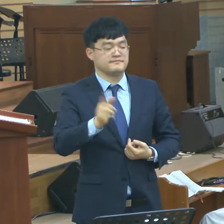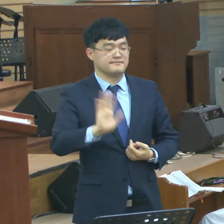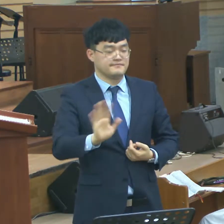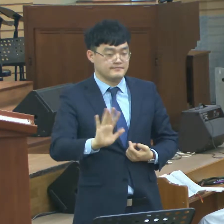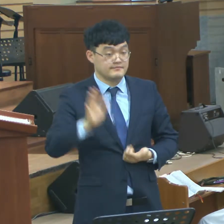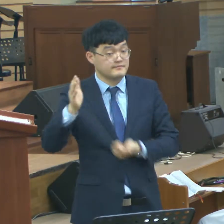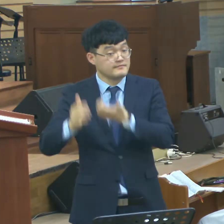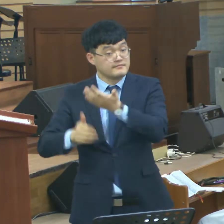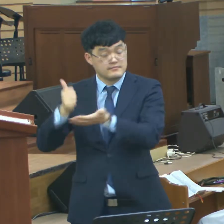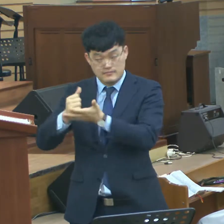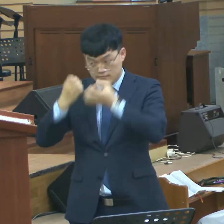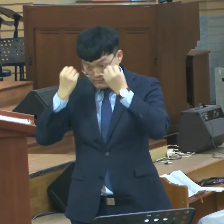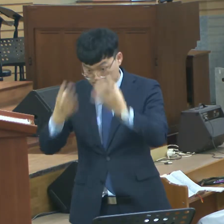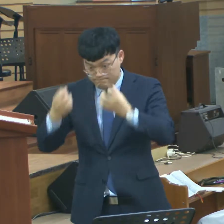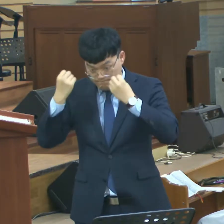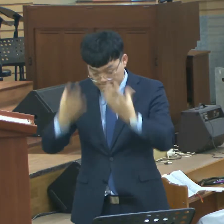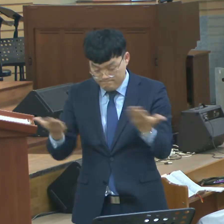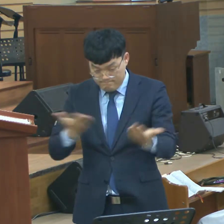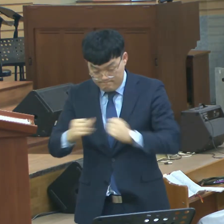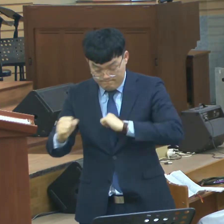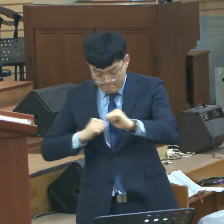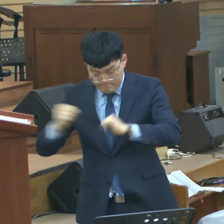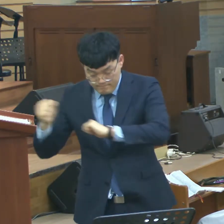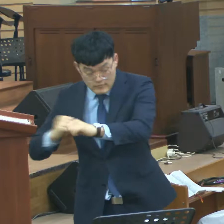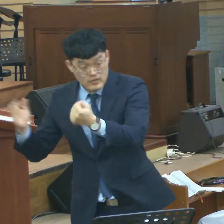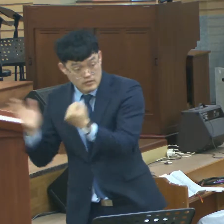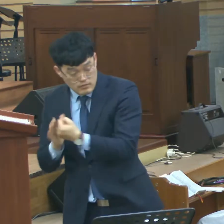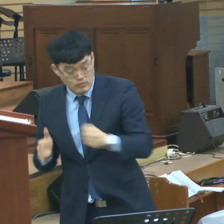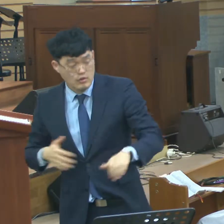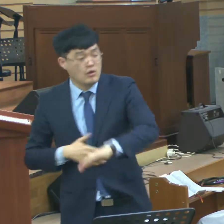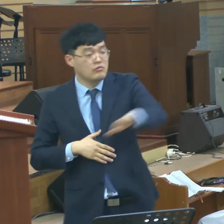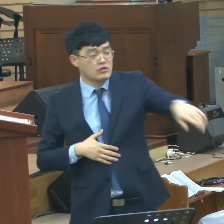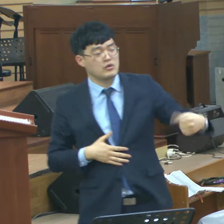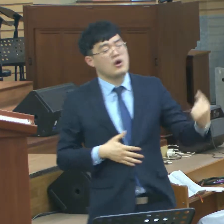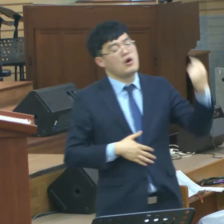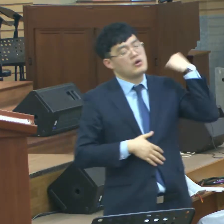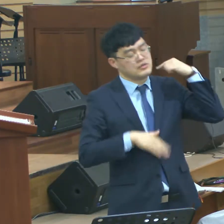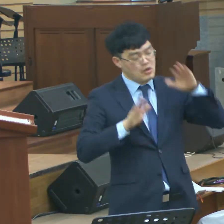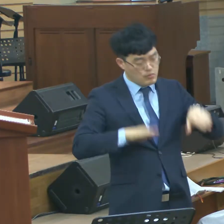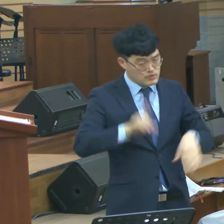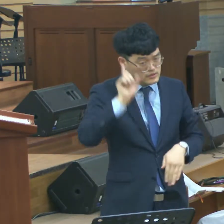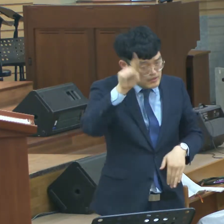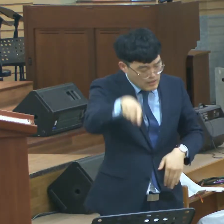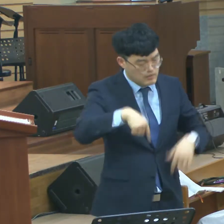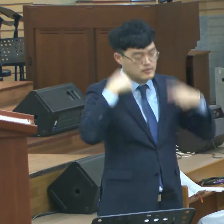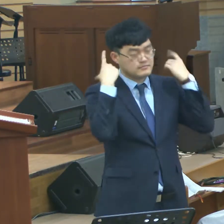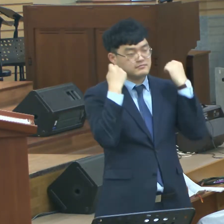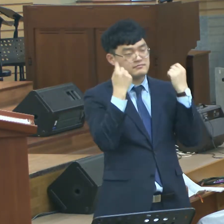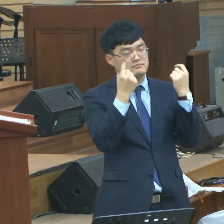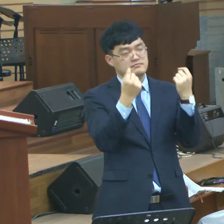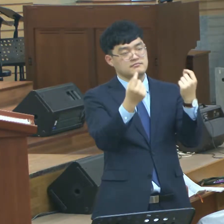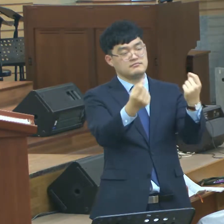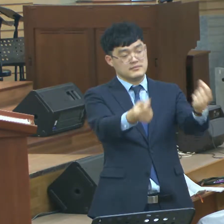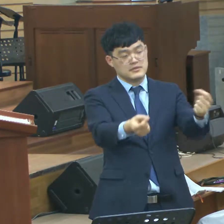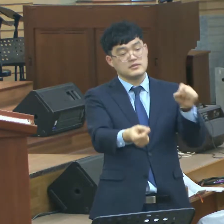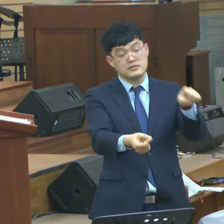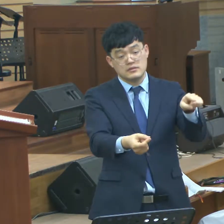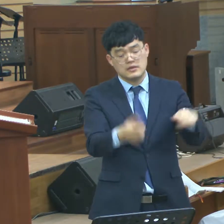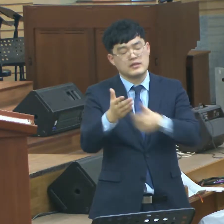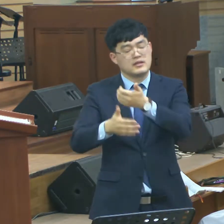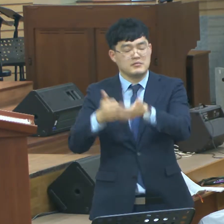자신이 그런 새 일을 행하시는 분이기 때문에 우리도 어제 같은 오늘, 오늘 같은 내일을 사는 걸 하나님이 절대 기대하지